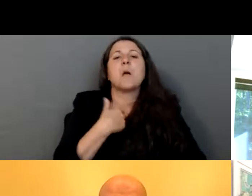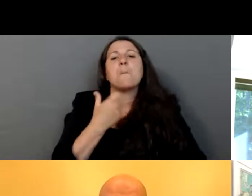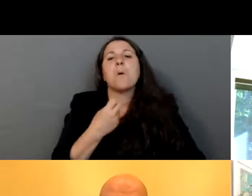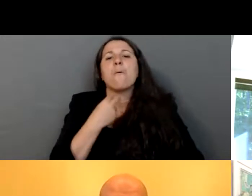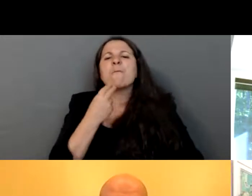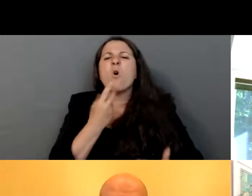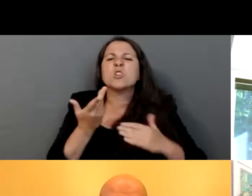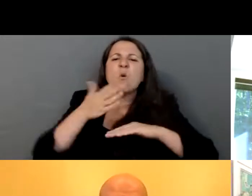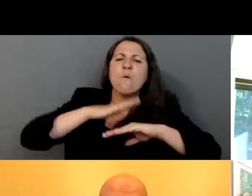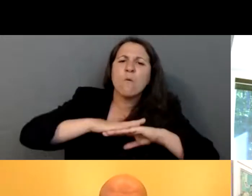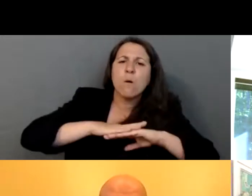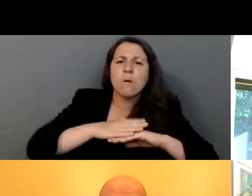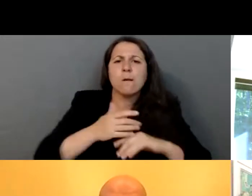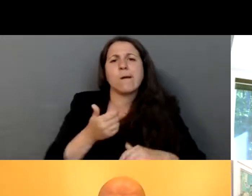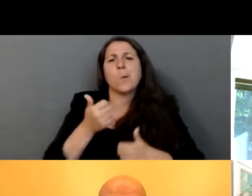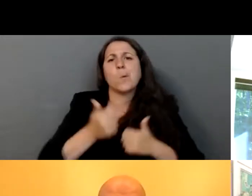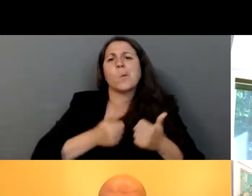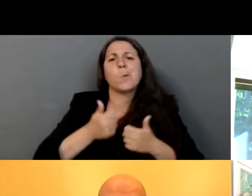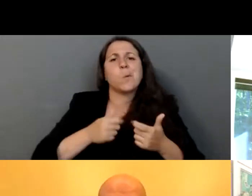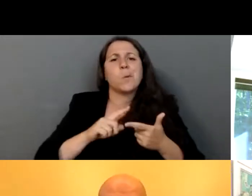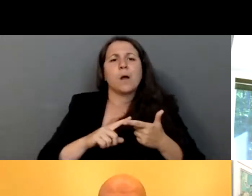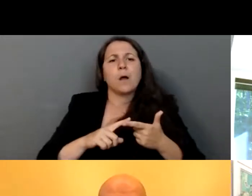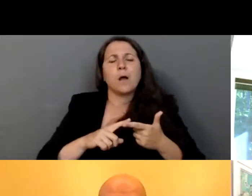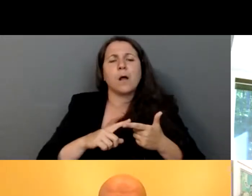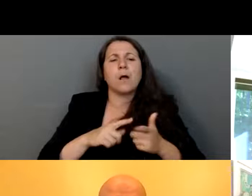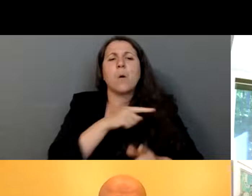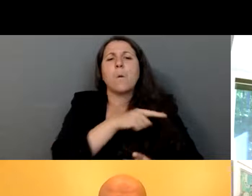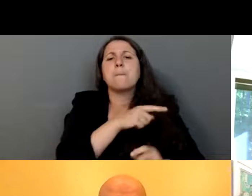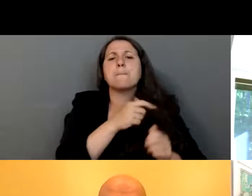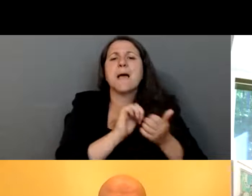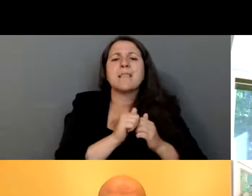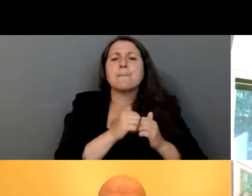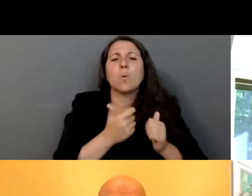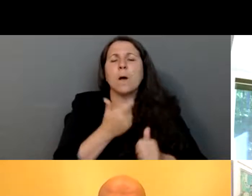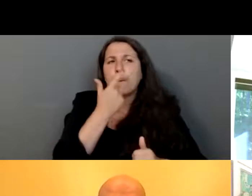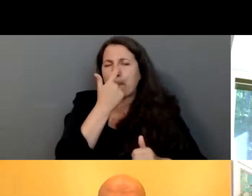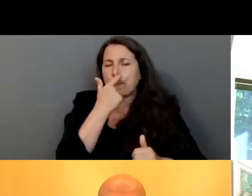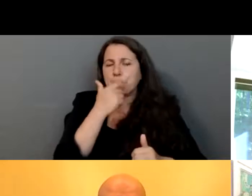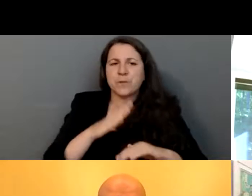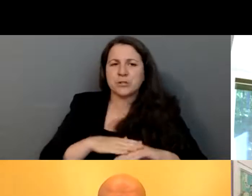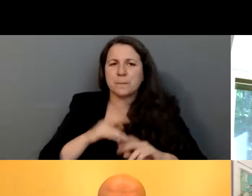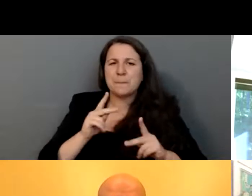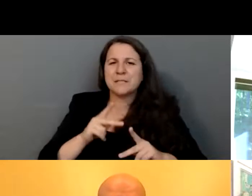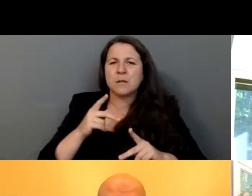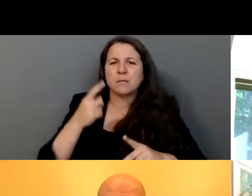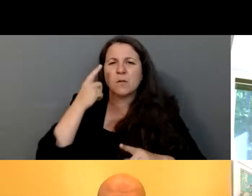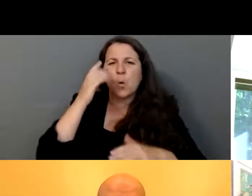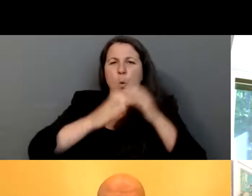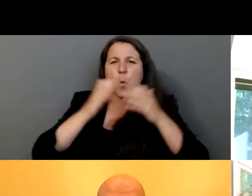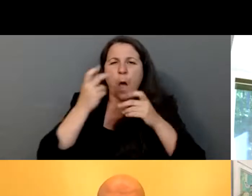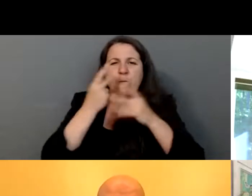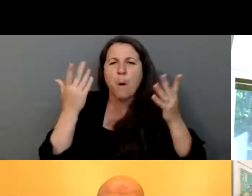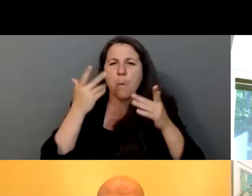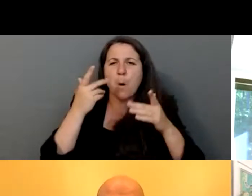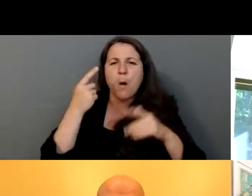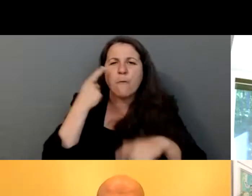n'est pas vraiment adapté. Ou la seule adaptation qu'ils ont faite, c'est pour les personnes qui sont, j'ai oublié, daltoniennes. C'est la seule